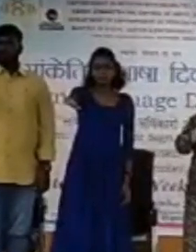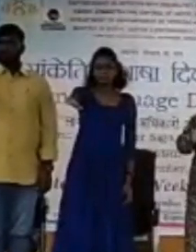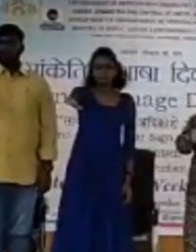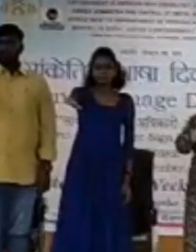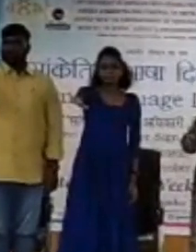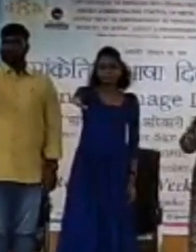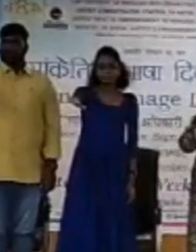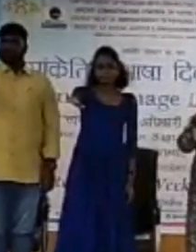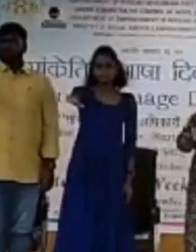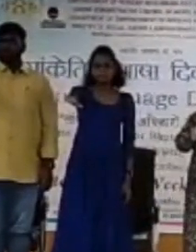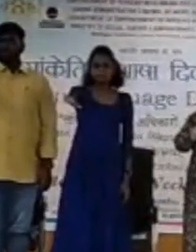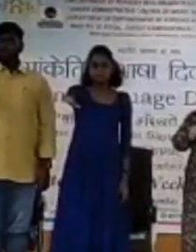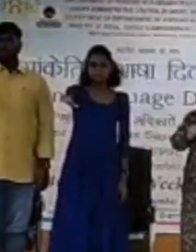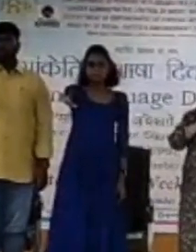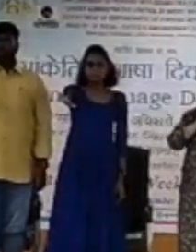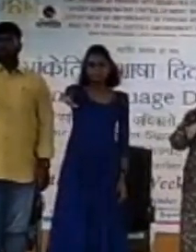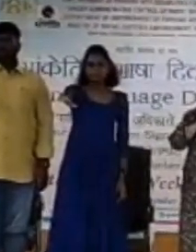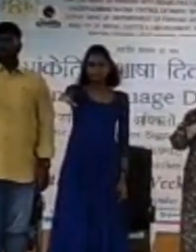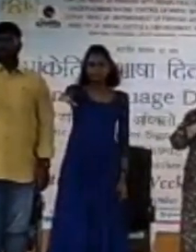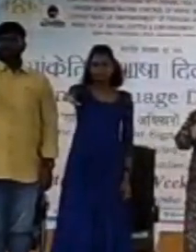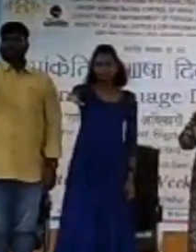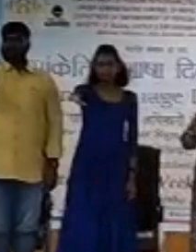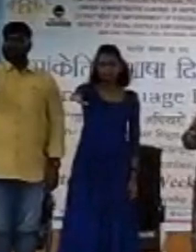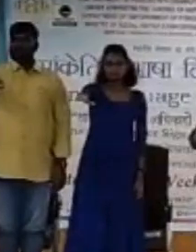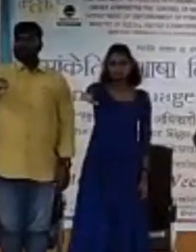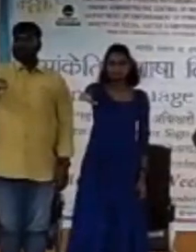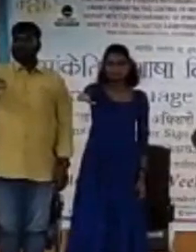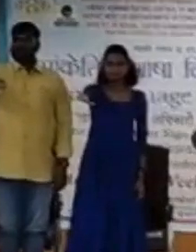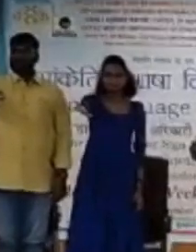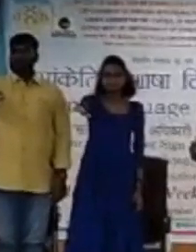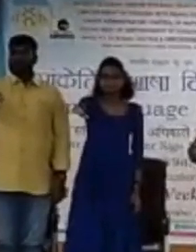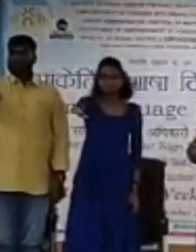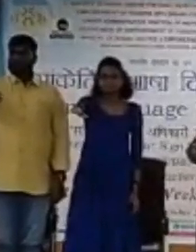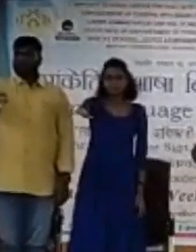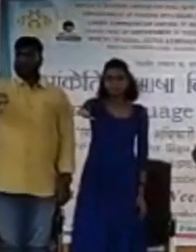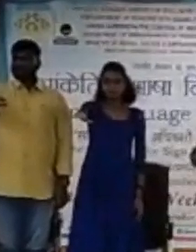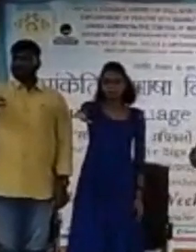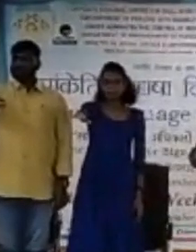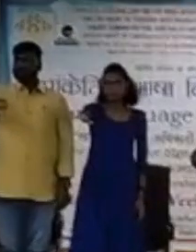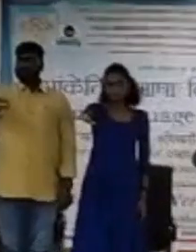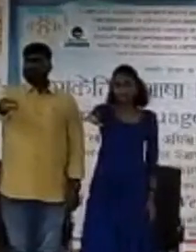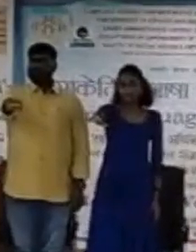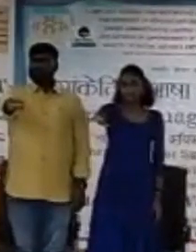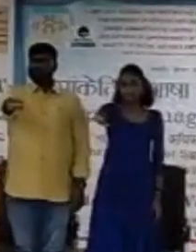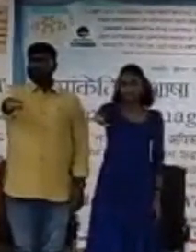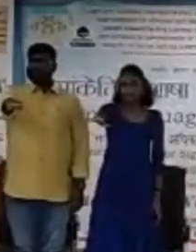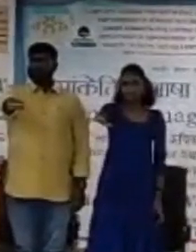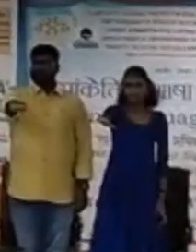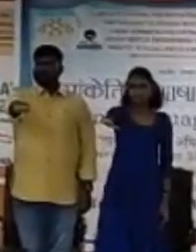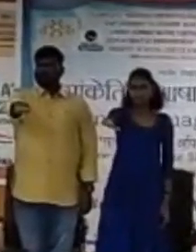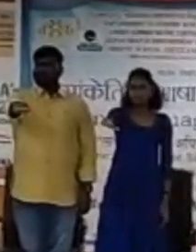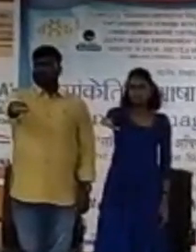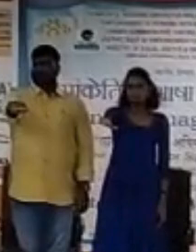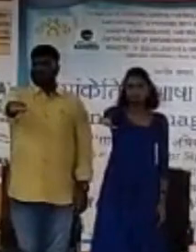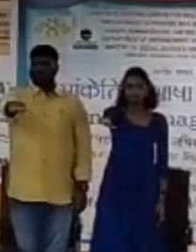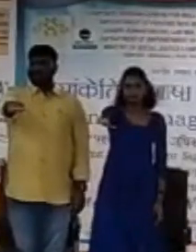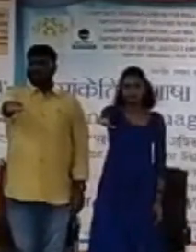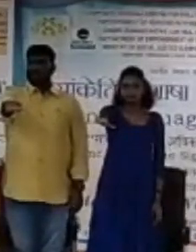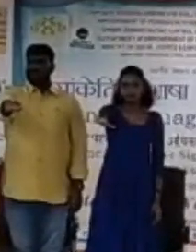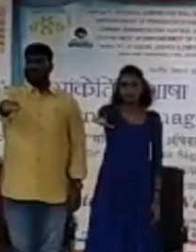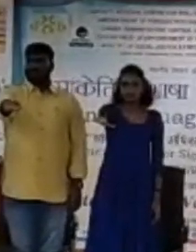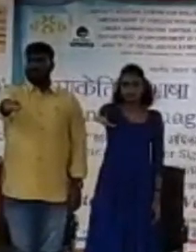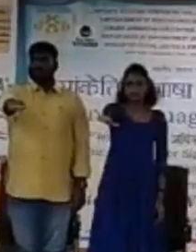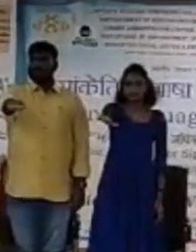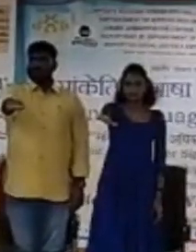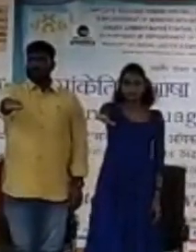दूंगा या दूंगी ताकि बधिर जन के लिए